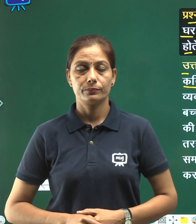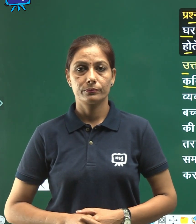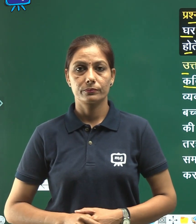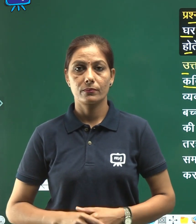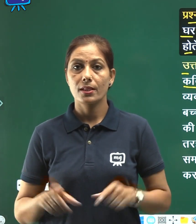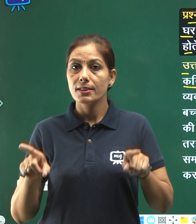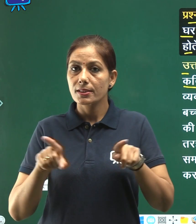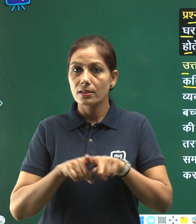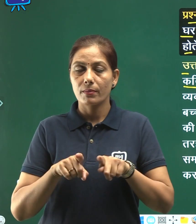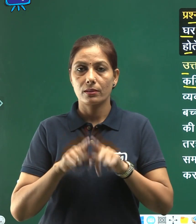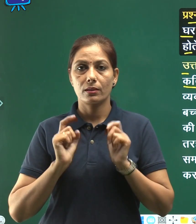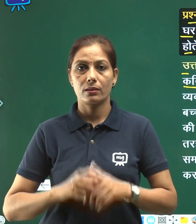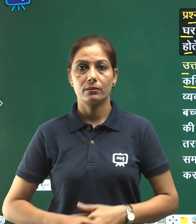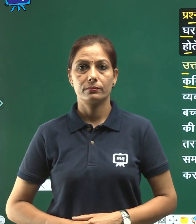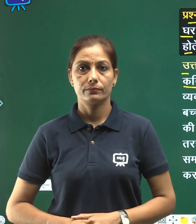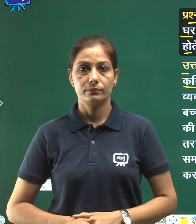समानता